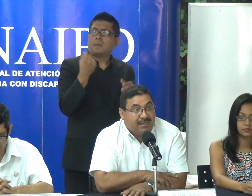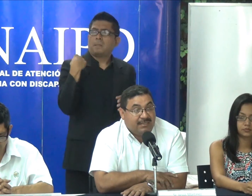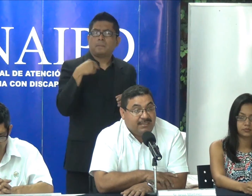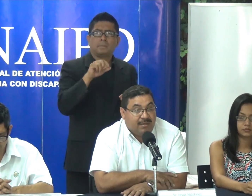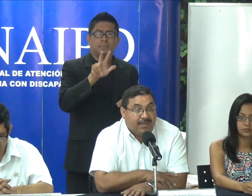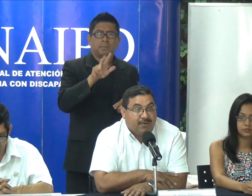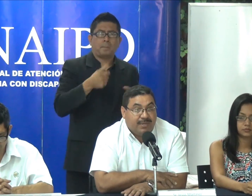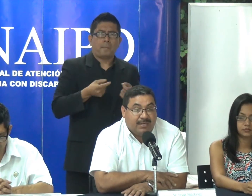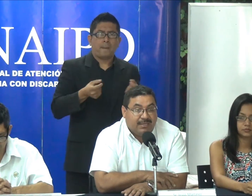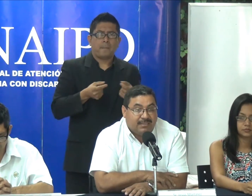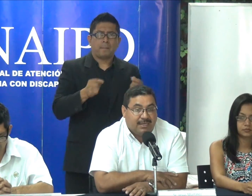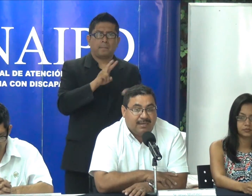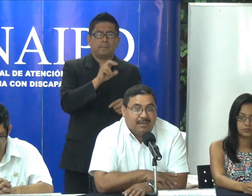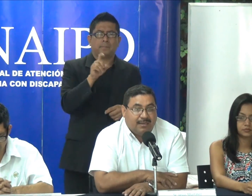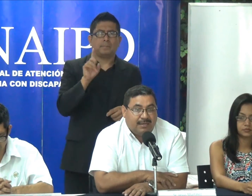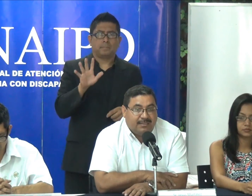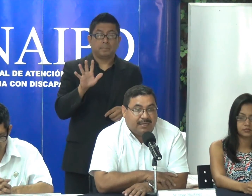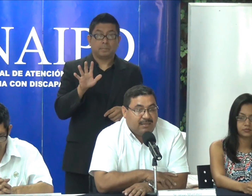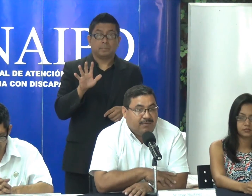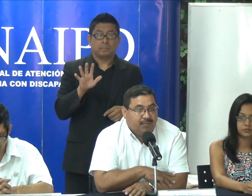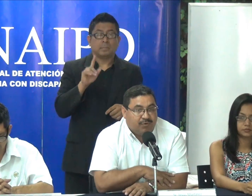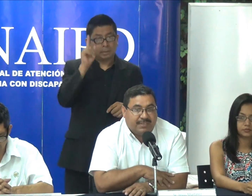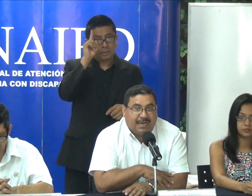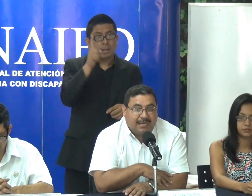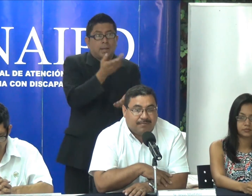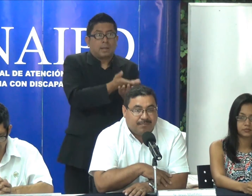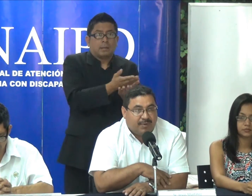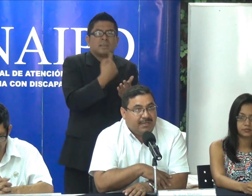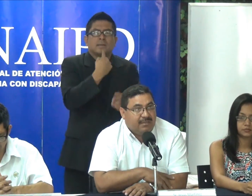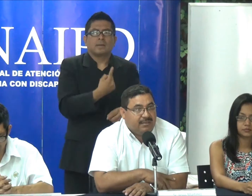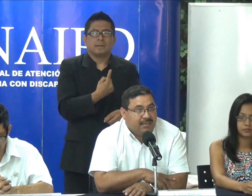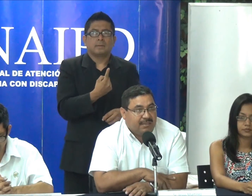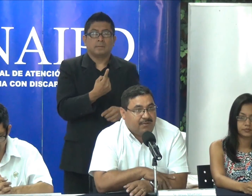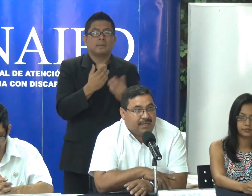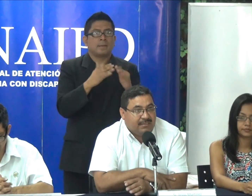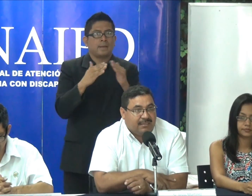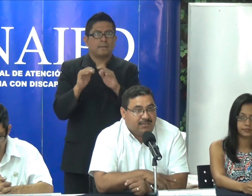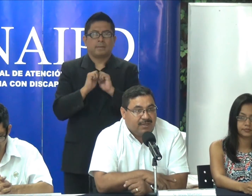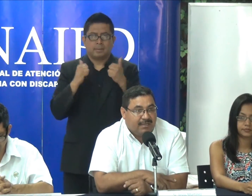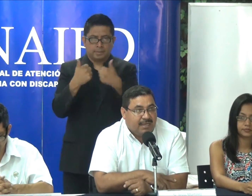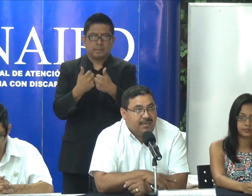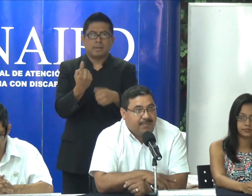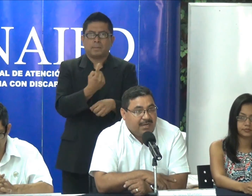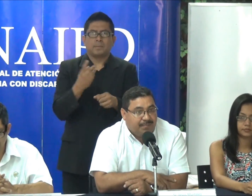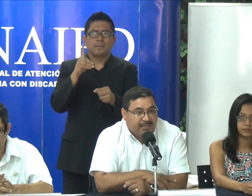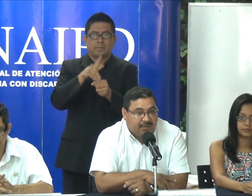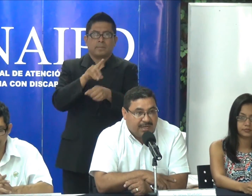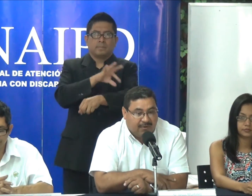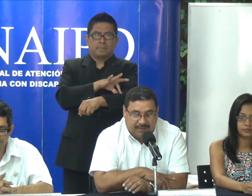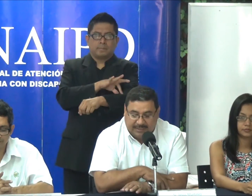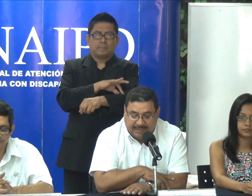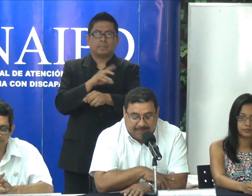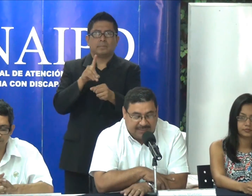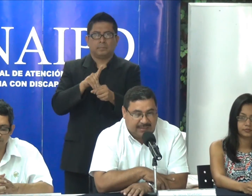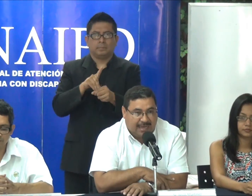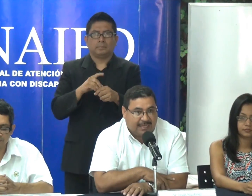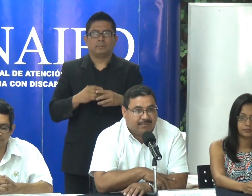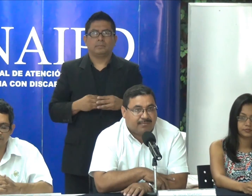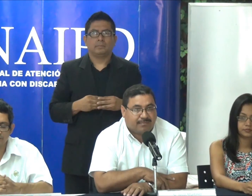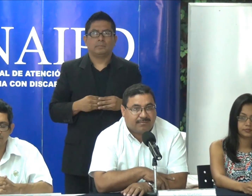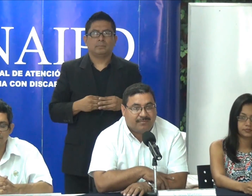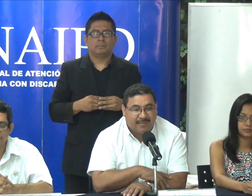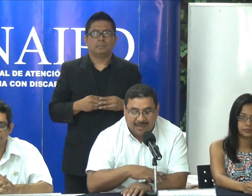pasado 3 de diciembre de 2015, iniciativa impulsada por las distintas organizaciones de y para personas con